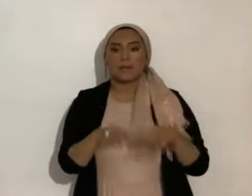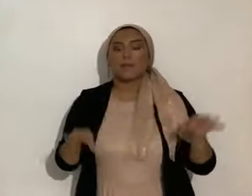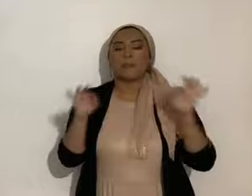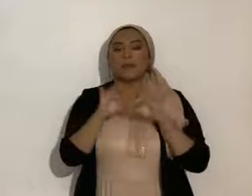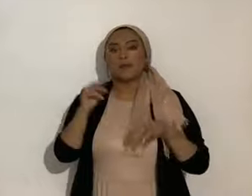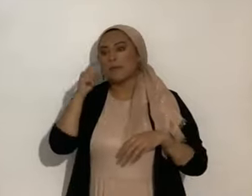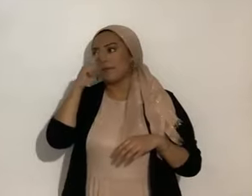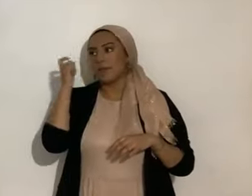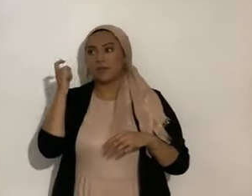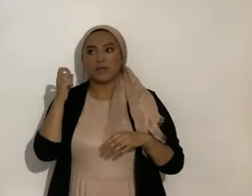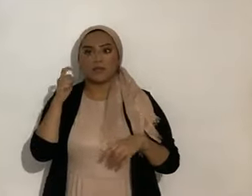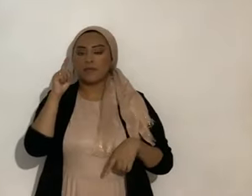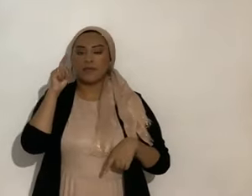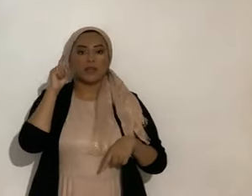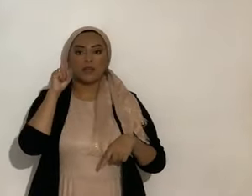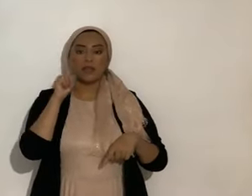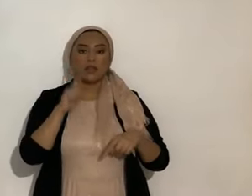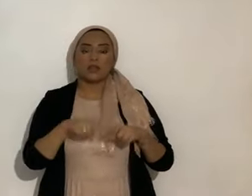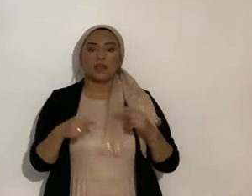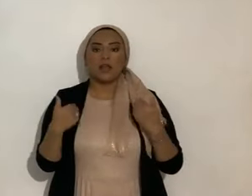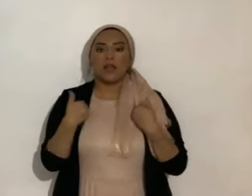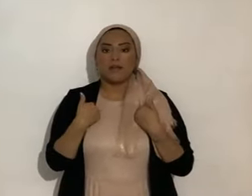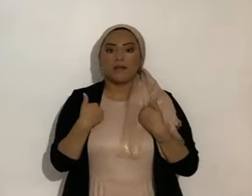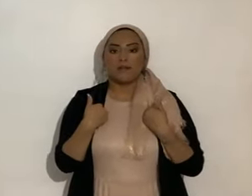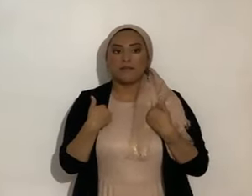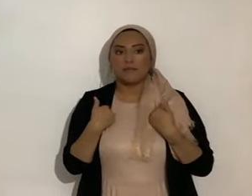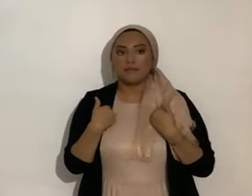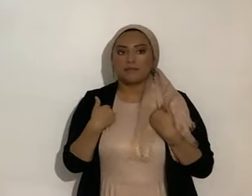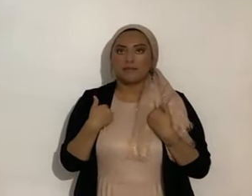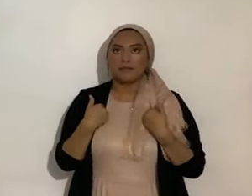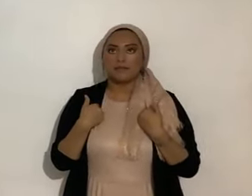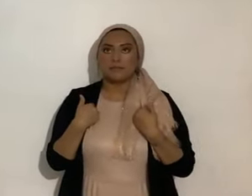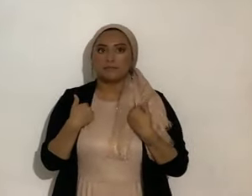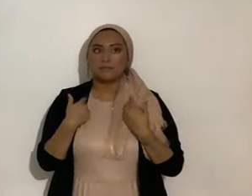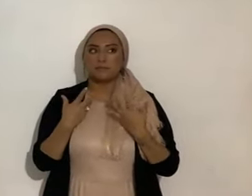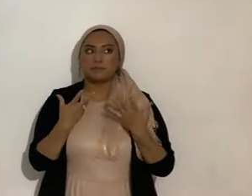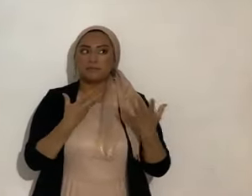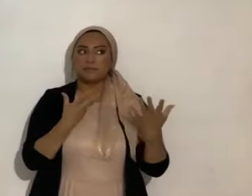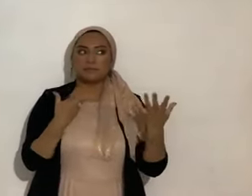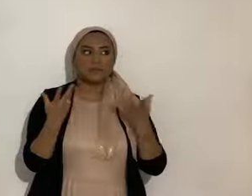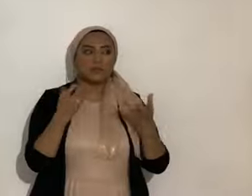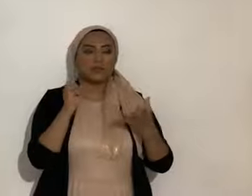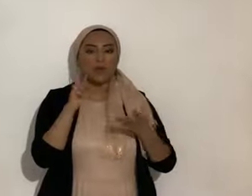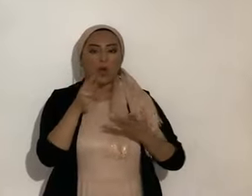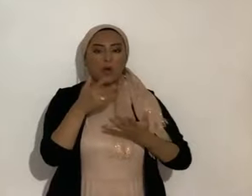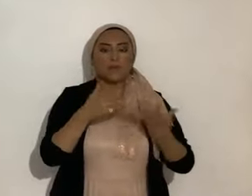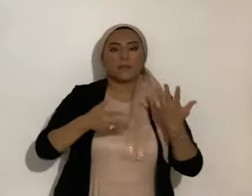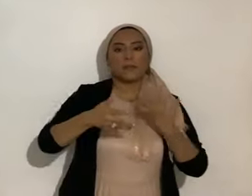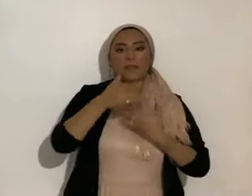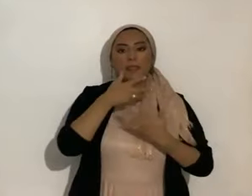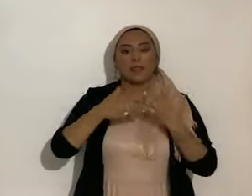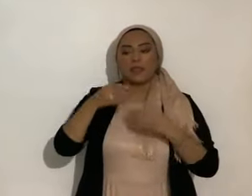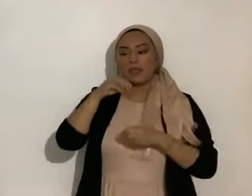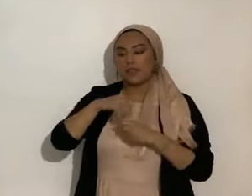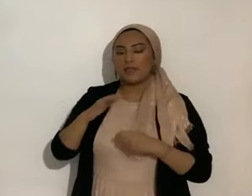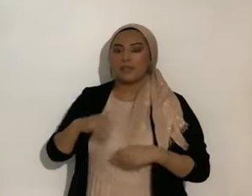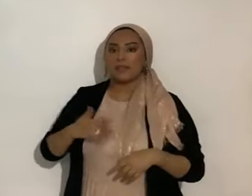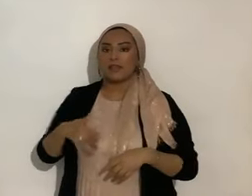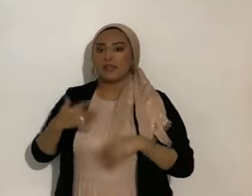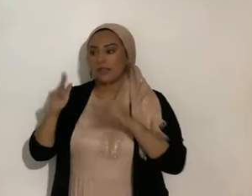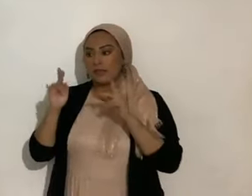es posible que existan, digamos, o coexistan en la conciencia de